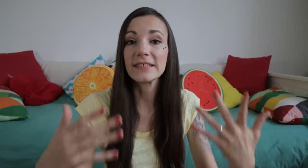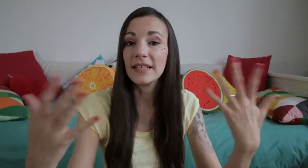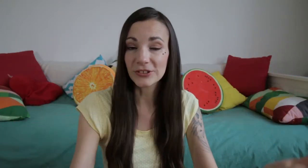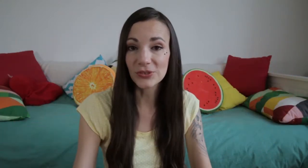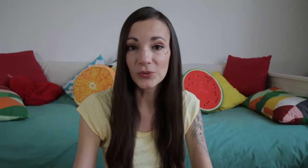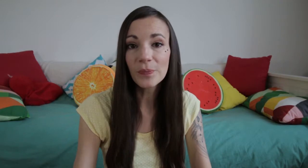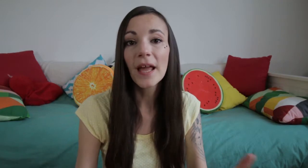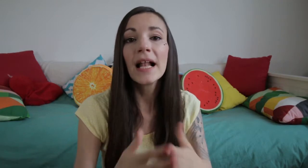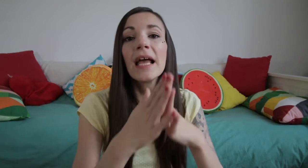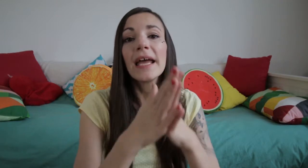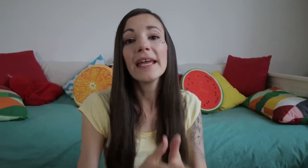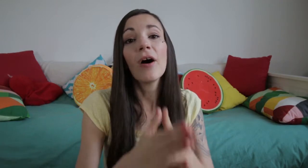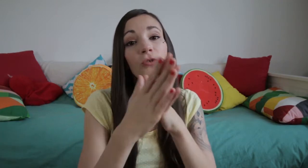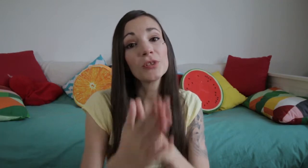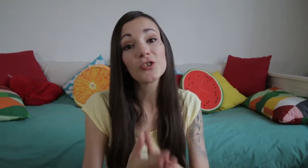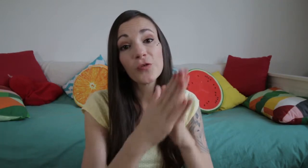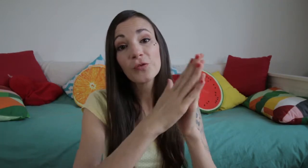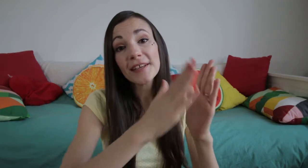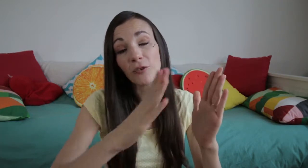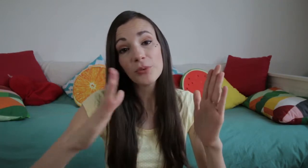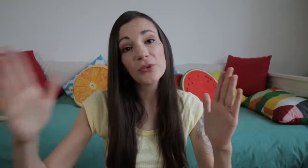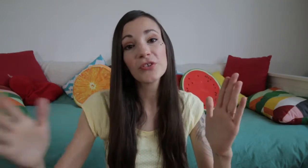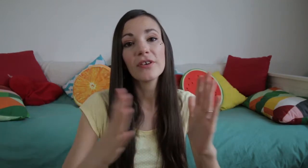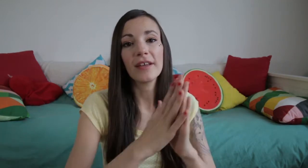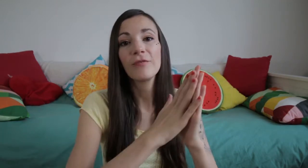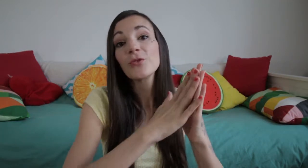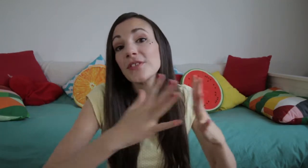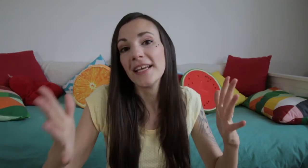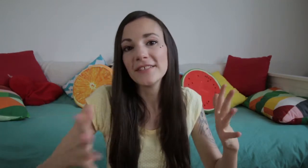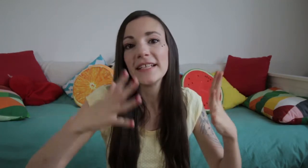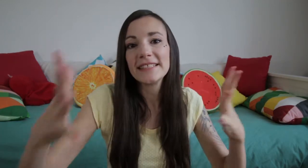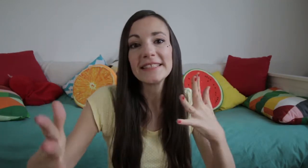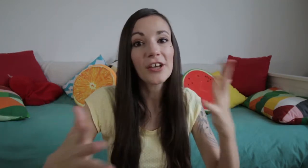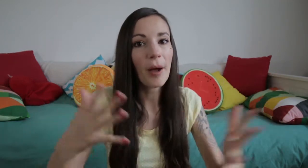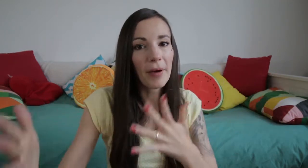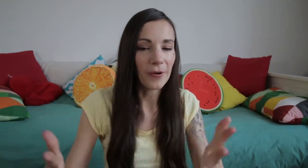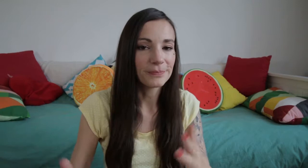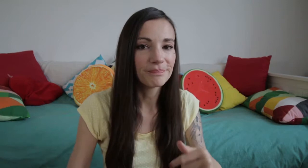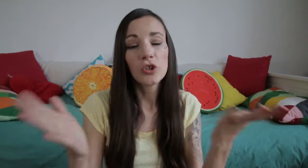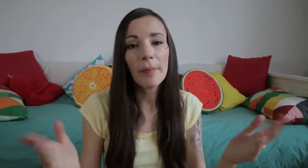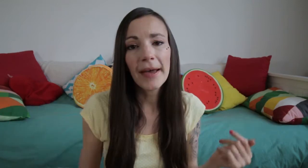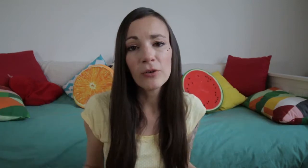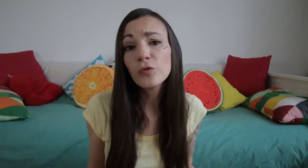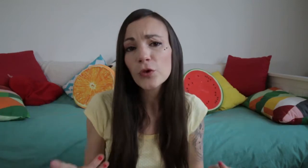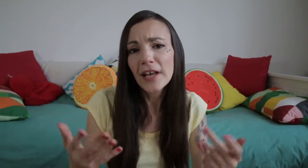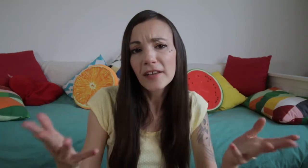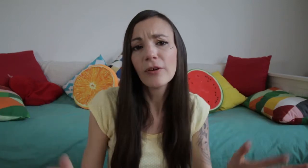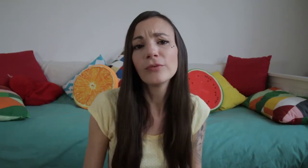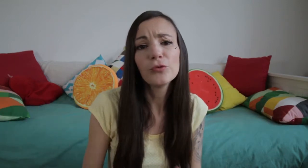la chanson. Et ensuite, je vous décompose et vous enseigne les signes un par un. Je rappelle aux nouveaux arrivants, aux